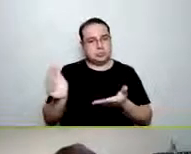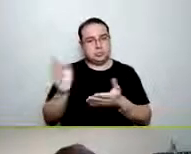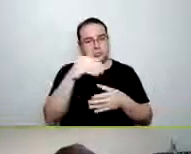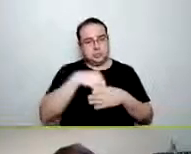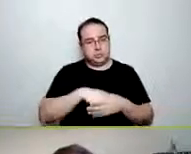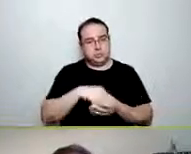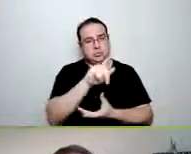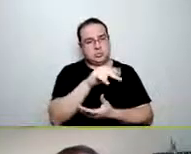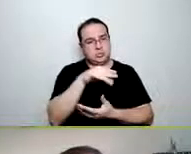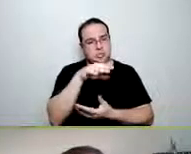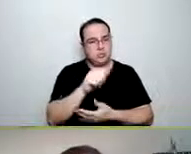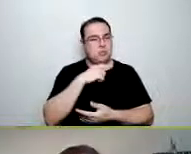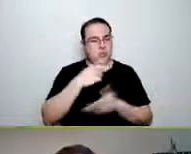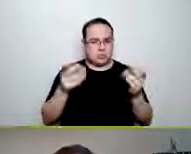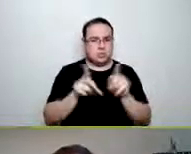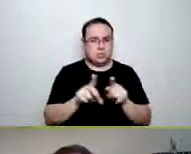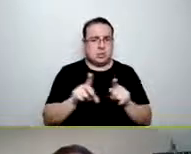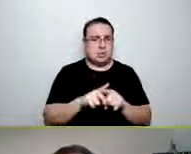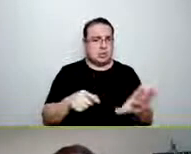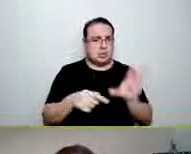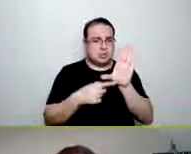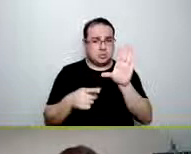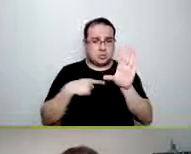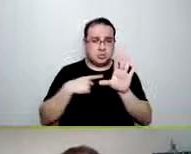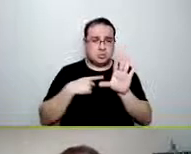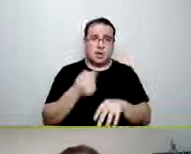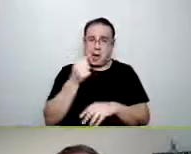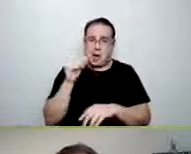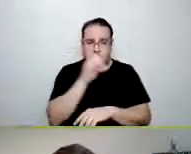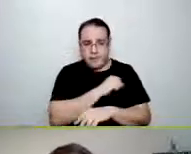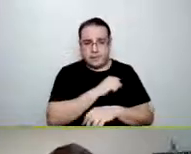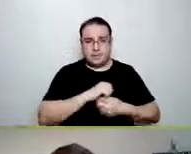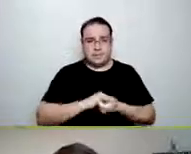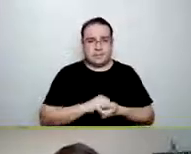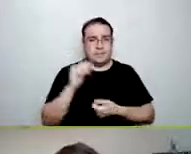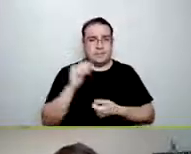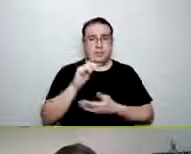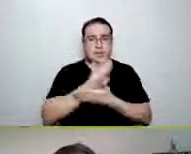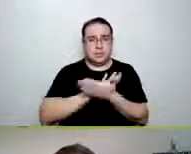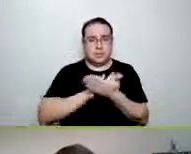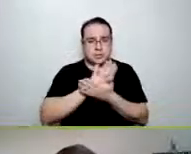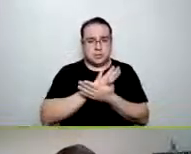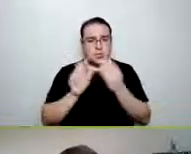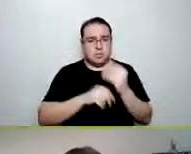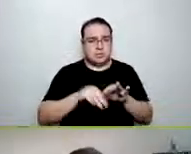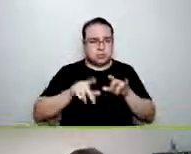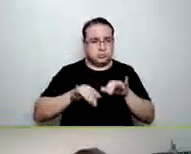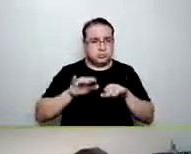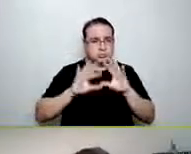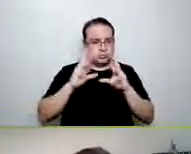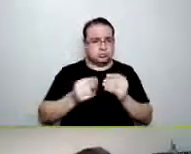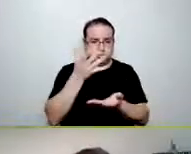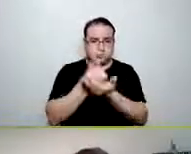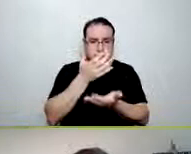genoma humano, né? Que hoje é uma coisa que se faz dentro de poucos minutos, se não fosse computador, né, toda a